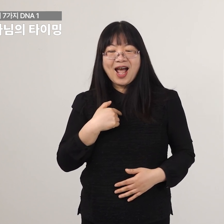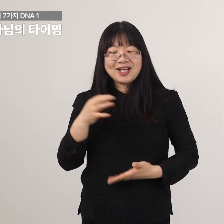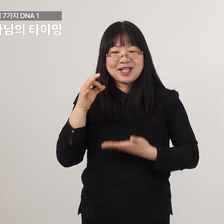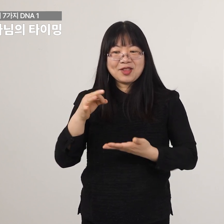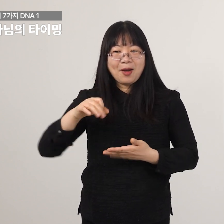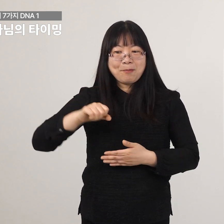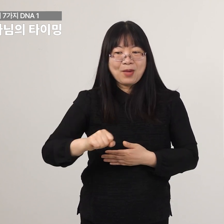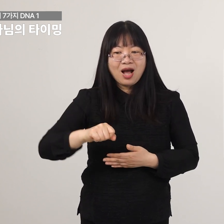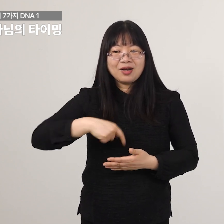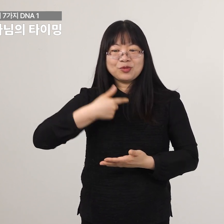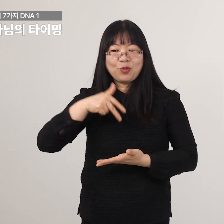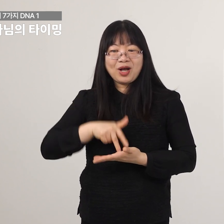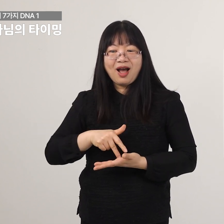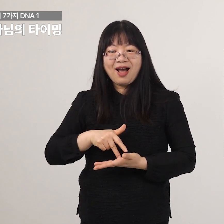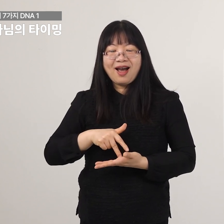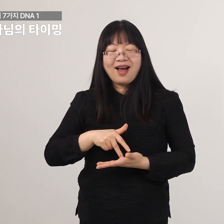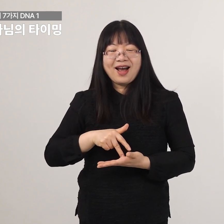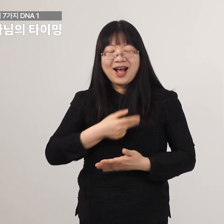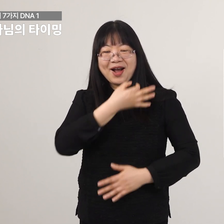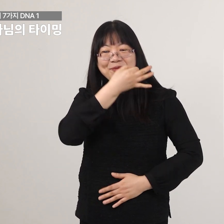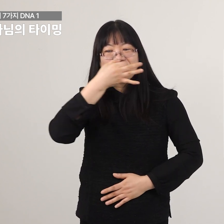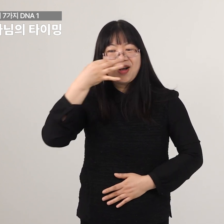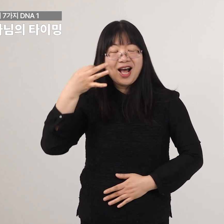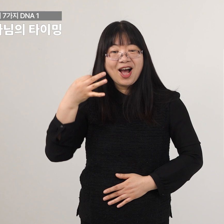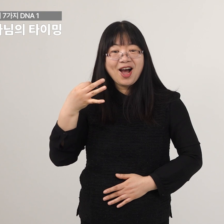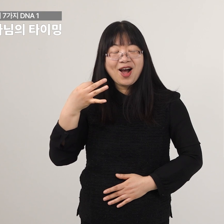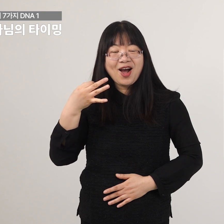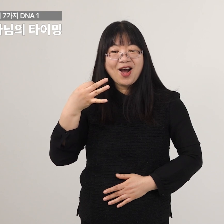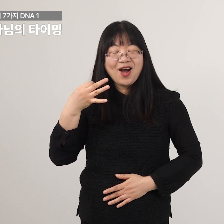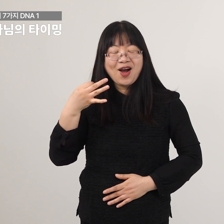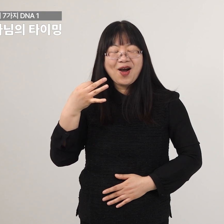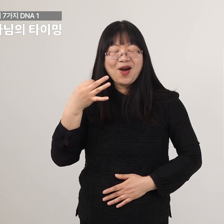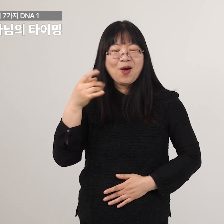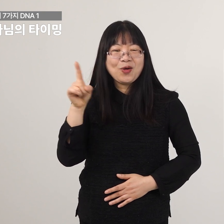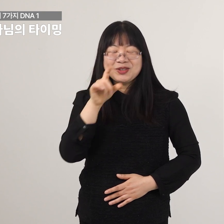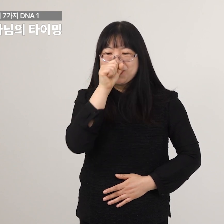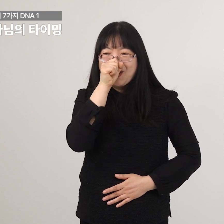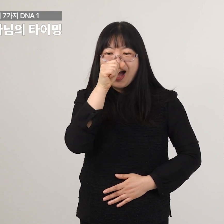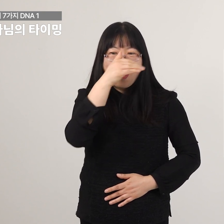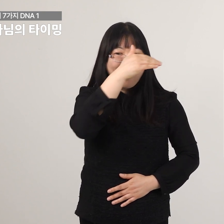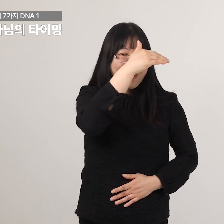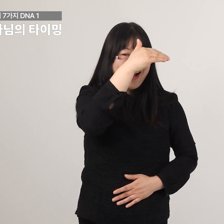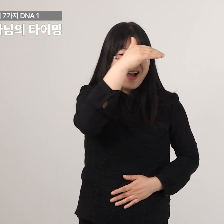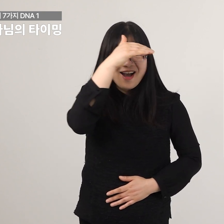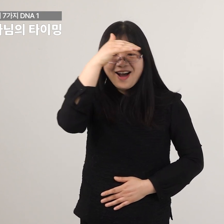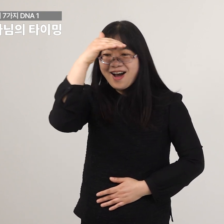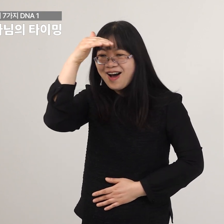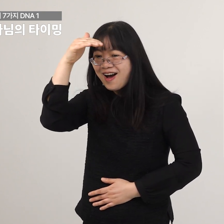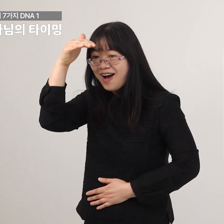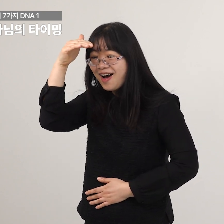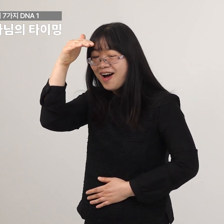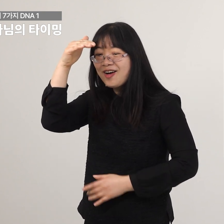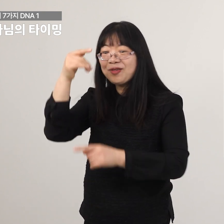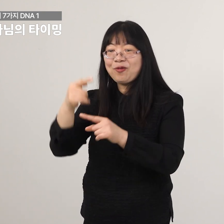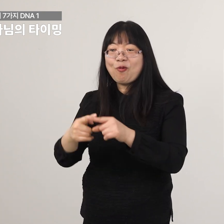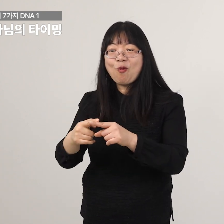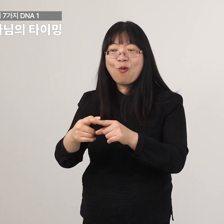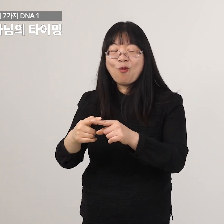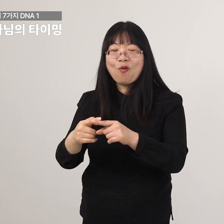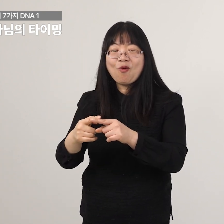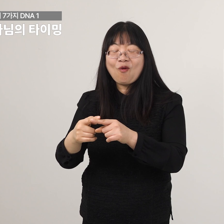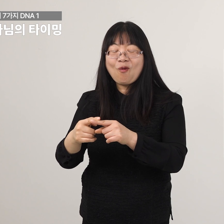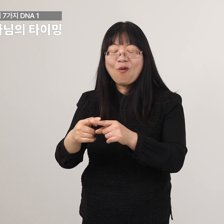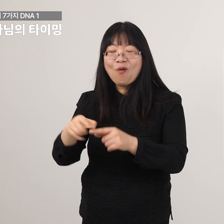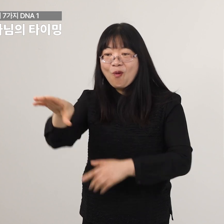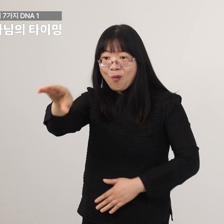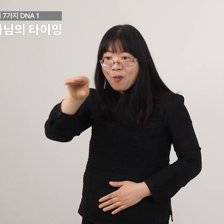독립을 하게 됐구나. 그리고 신이 나서 그가 어디가 좋을까 하고 돌아다니는데 딱